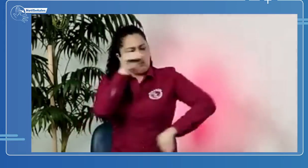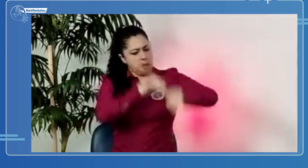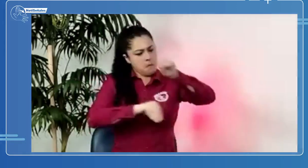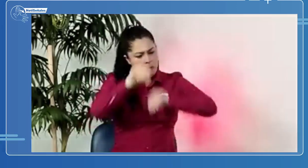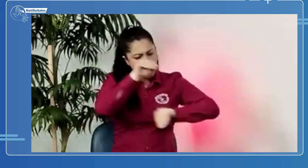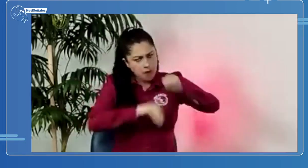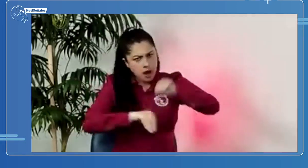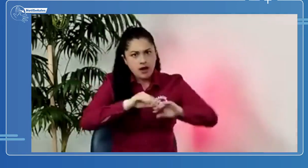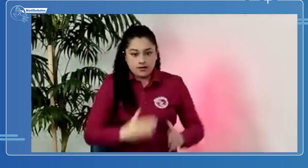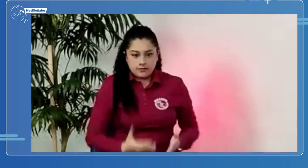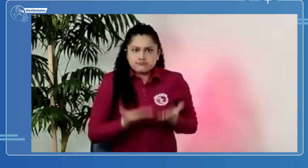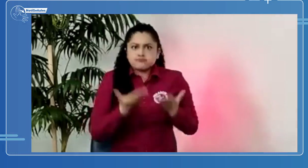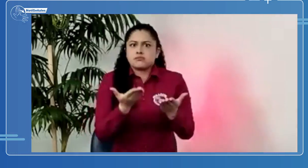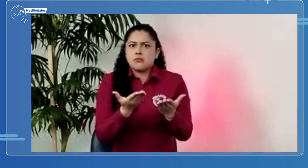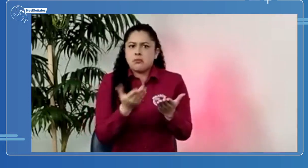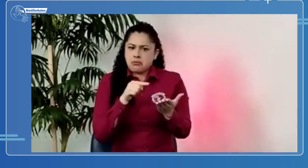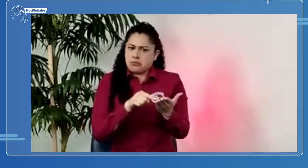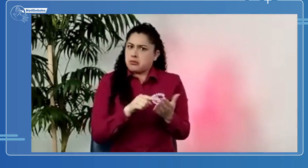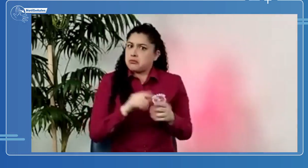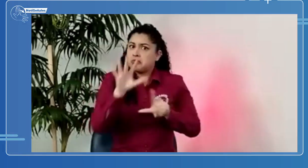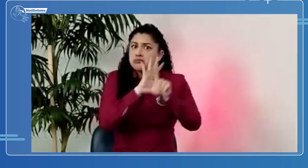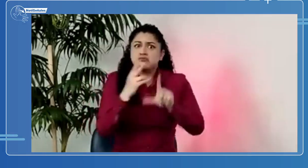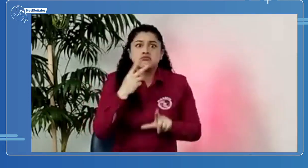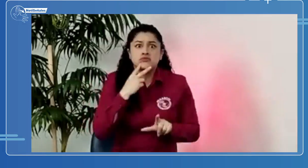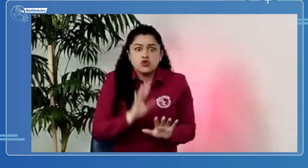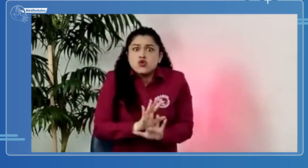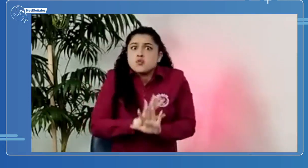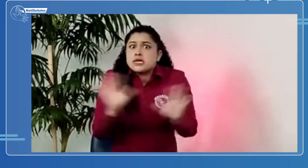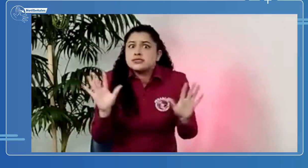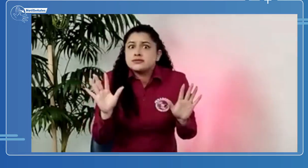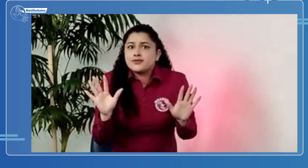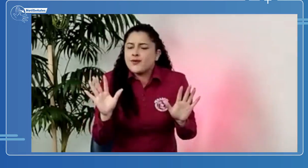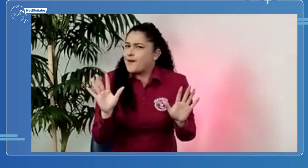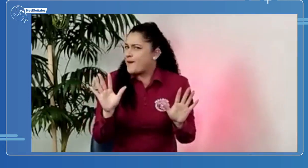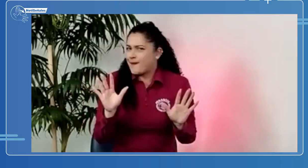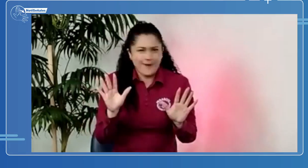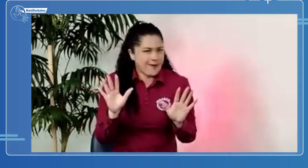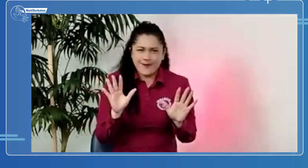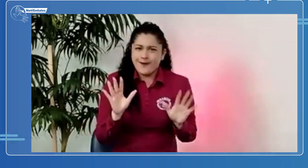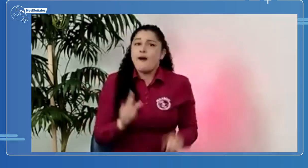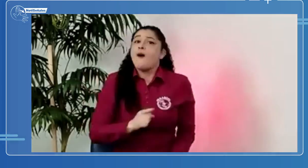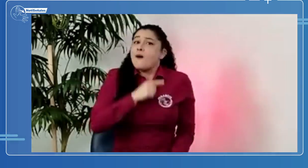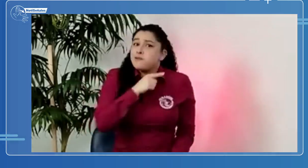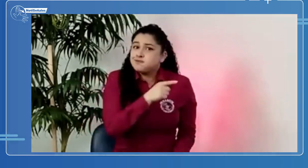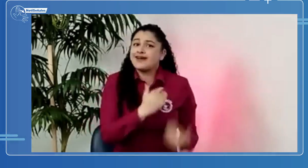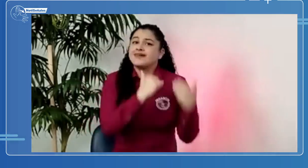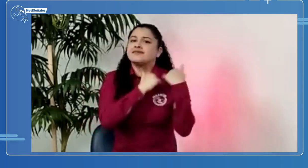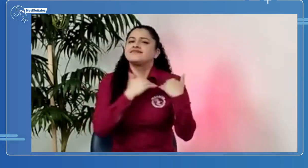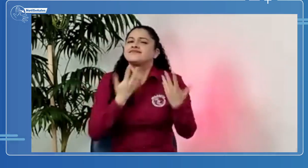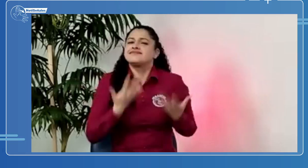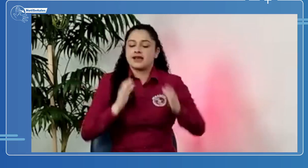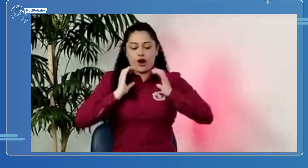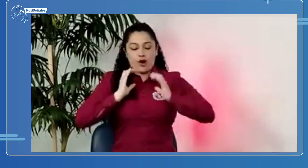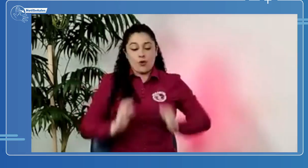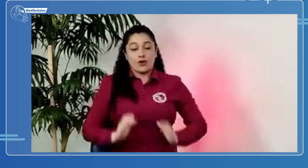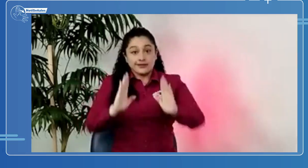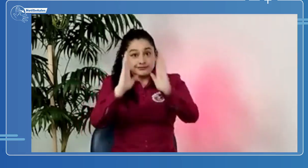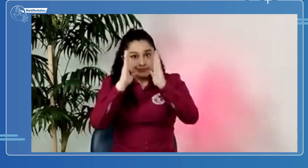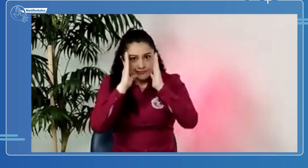acompañan del Ministerio de Salud, todo este proyecto que se ha realizado, porque no es solo pensar que tienen este vocabulario ya, sino que